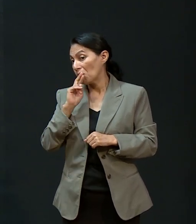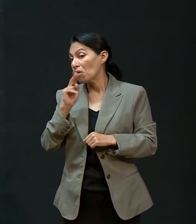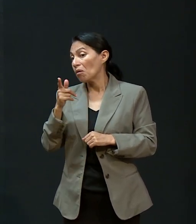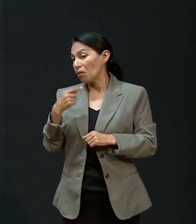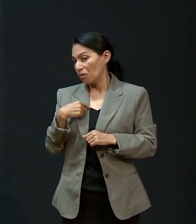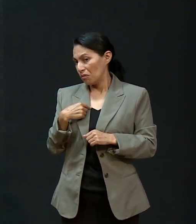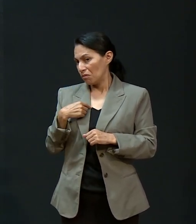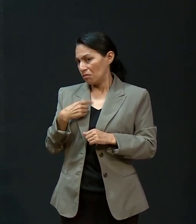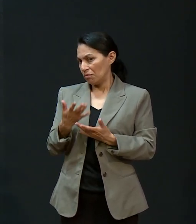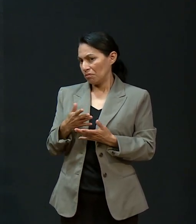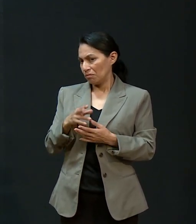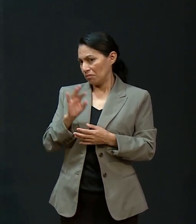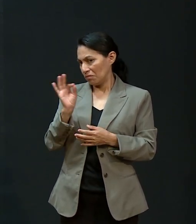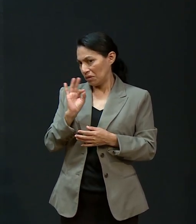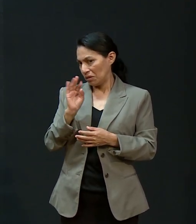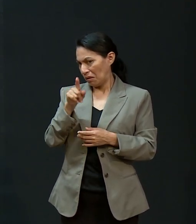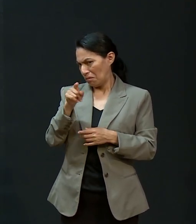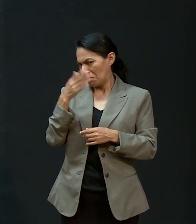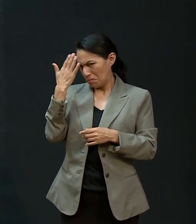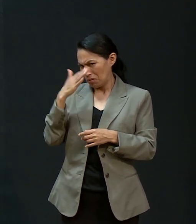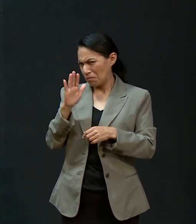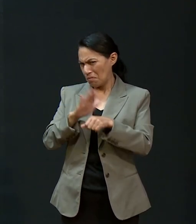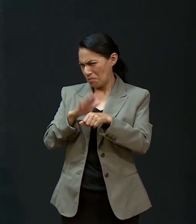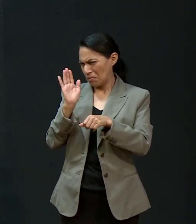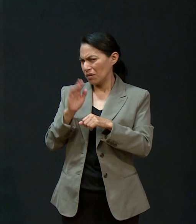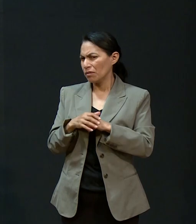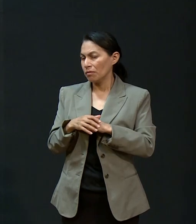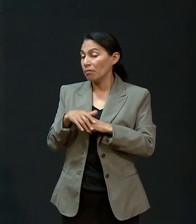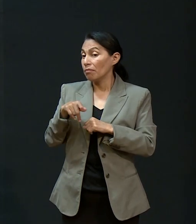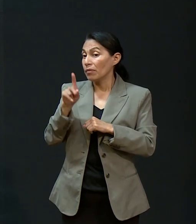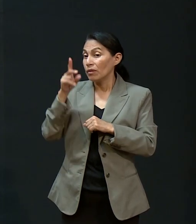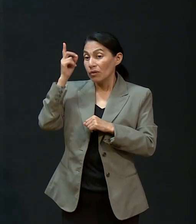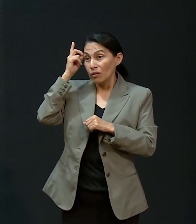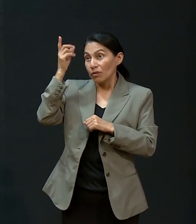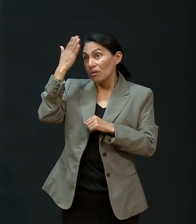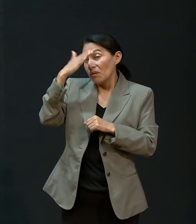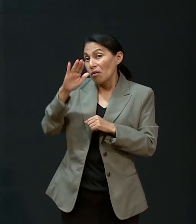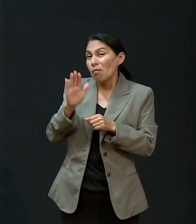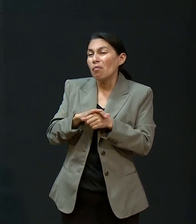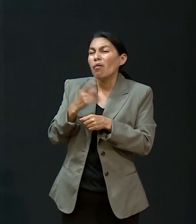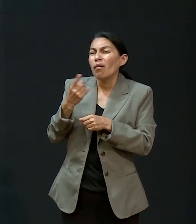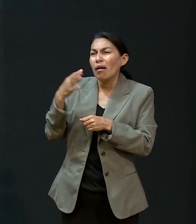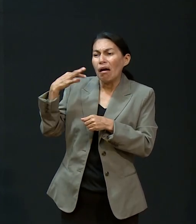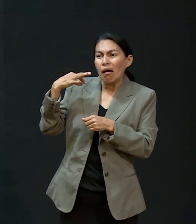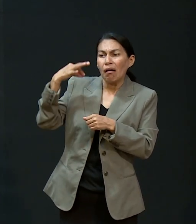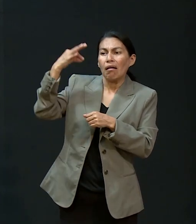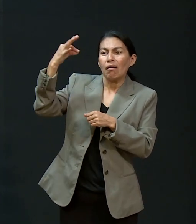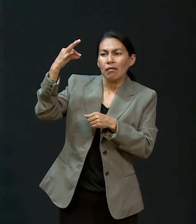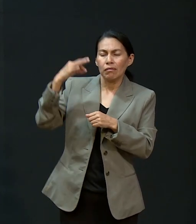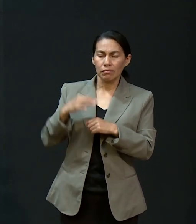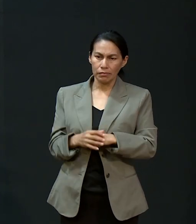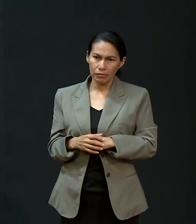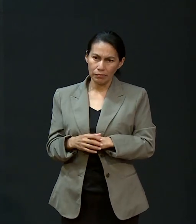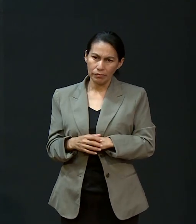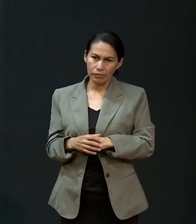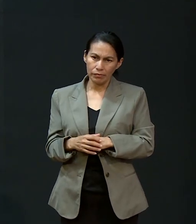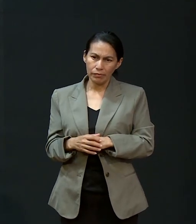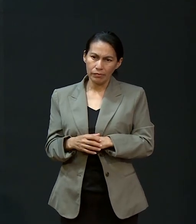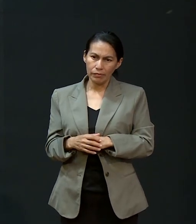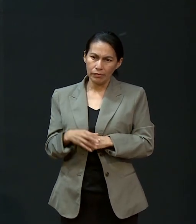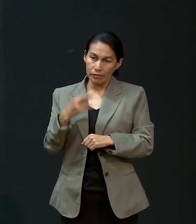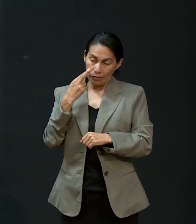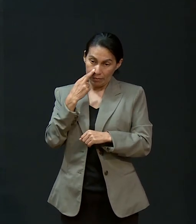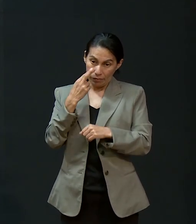esas mejorías mucho mejor que yo, esas habilidades. Pero Dios sabe por qué me mandó ese